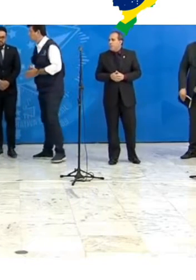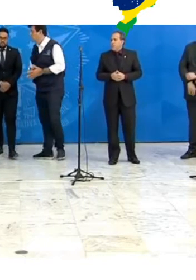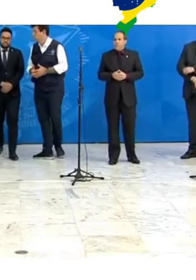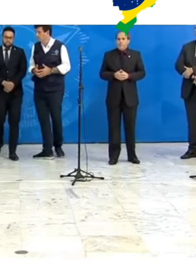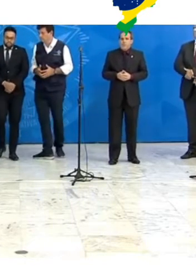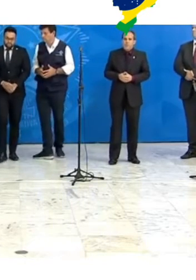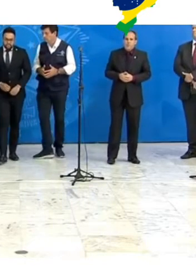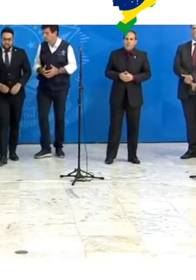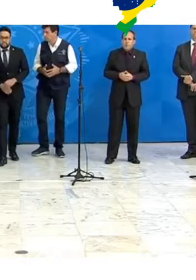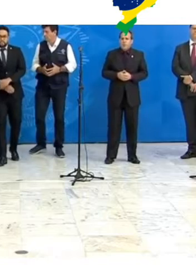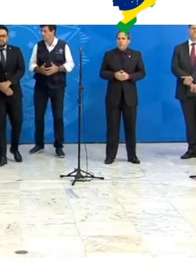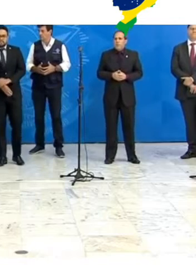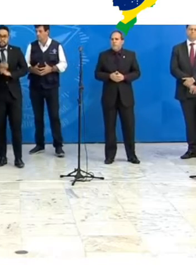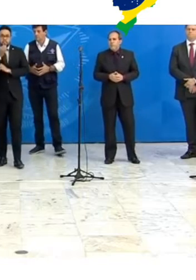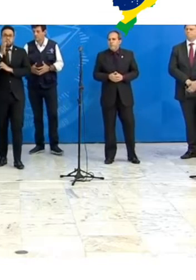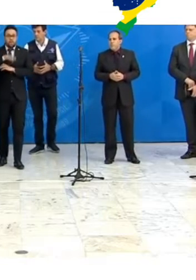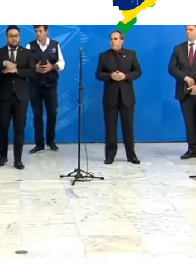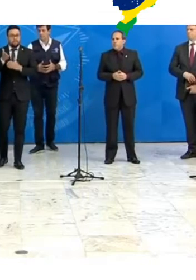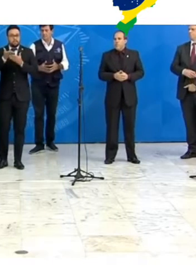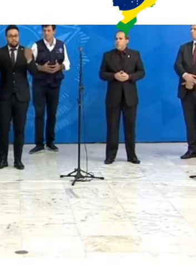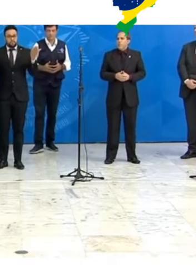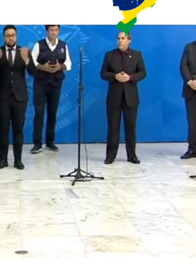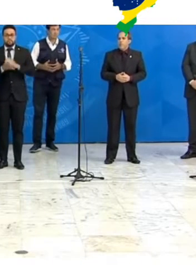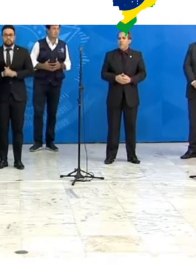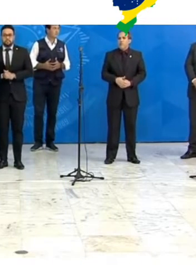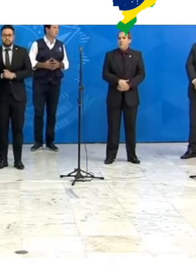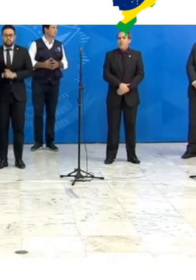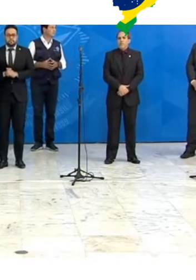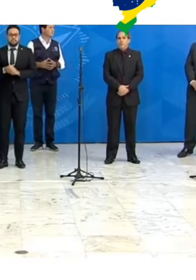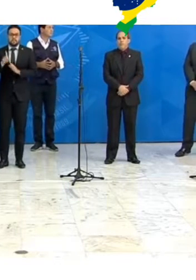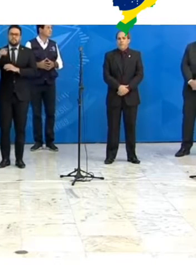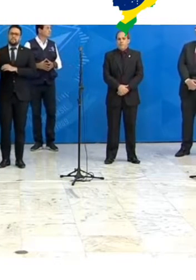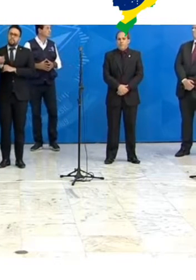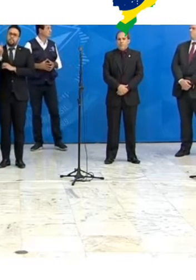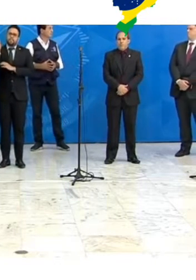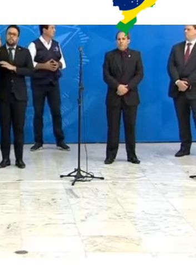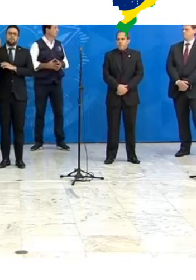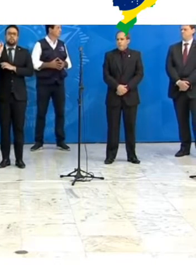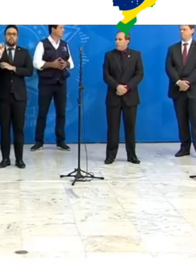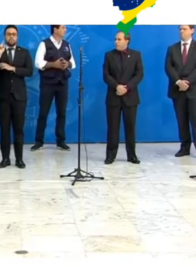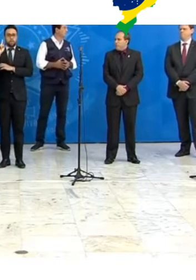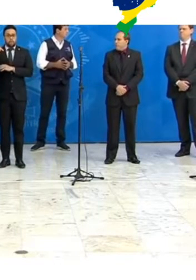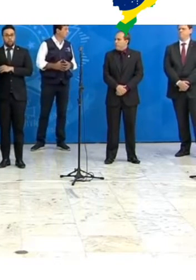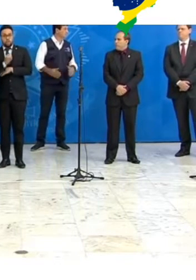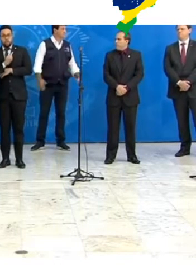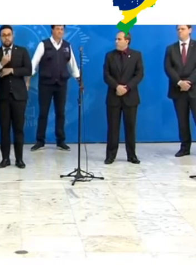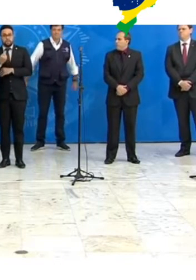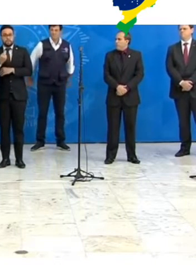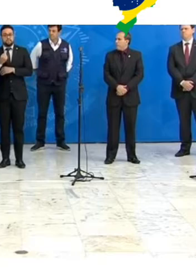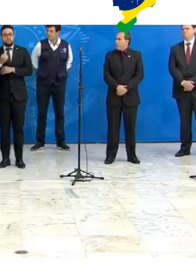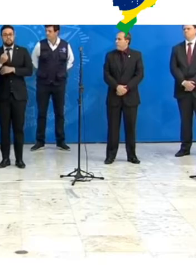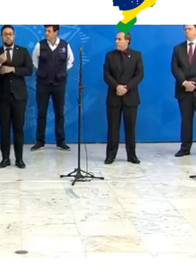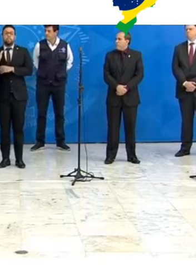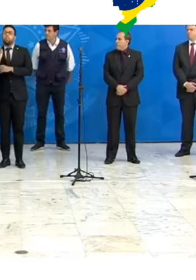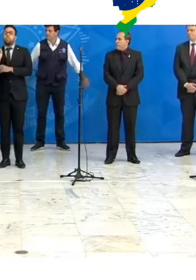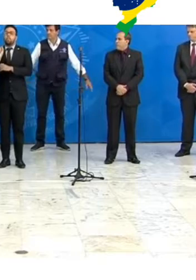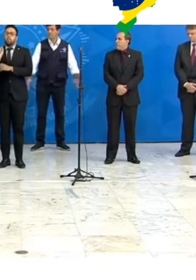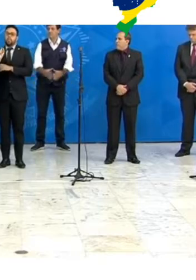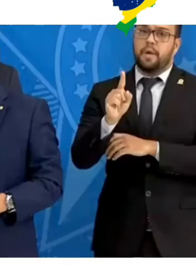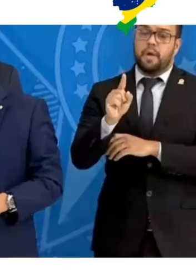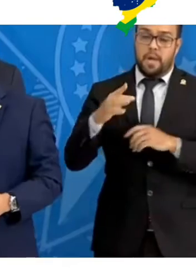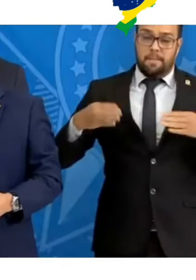Bom, boa tarde a todos. É importante que a gente possa trazer pelo Ministério